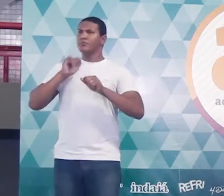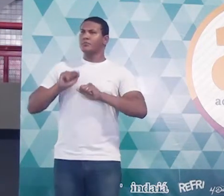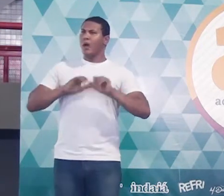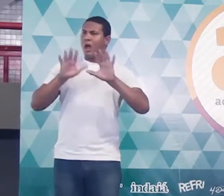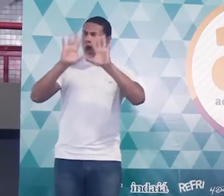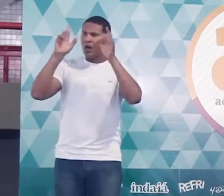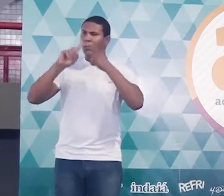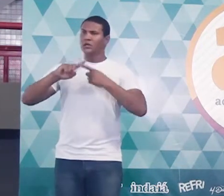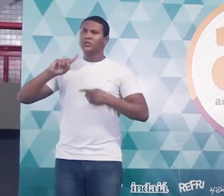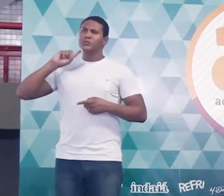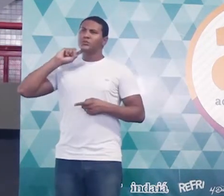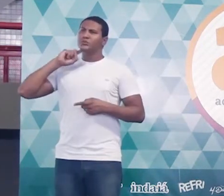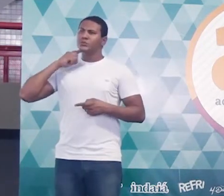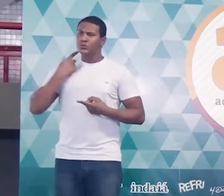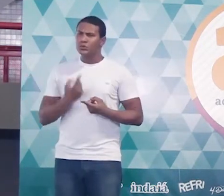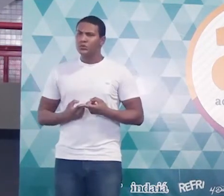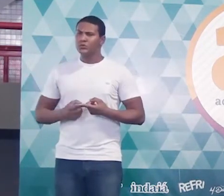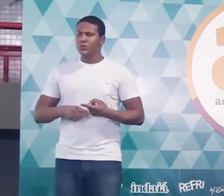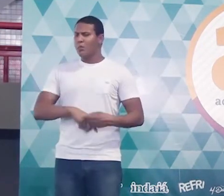fuligem.